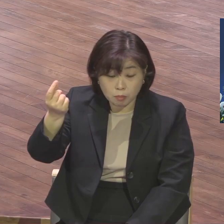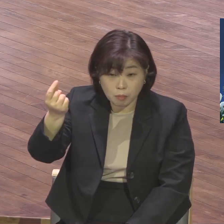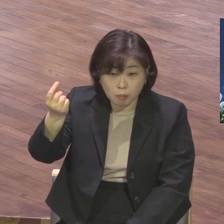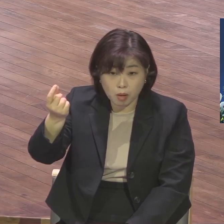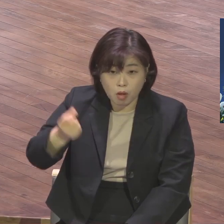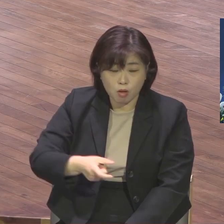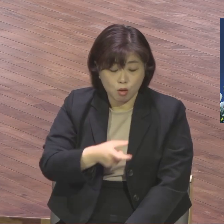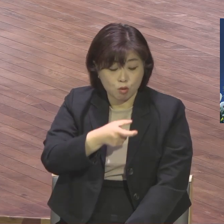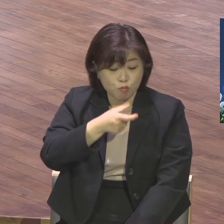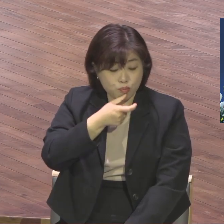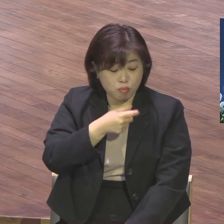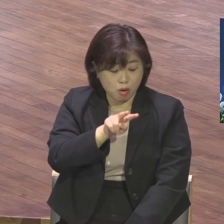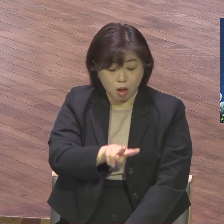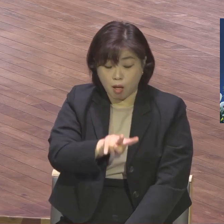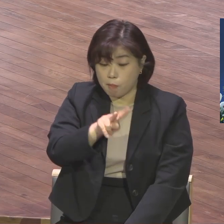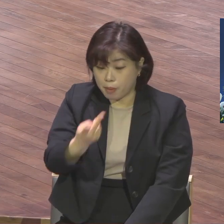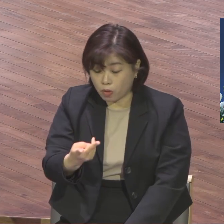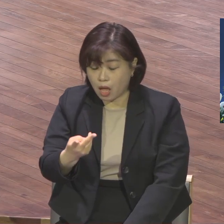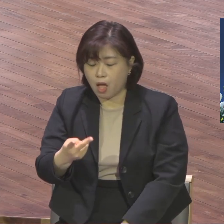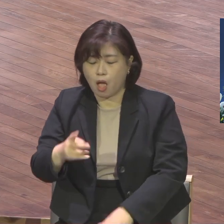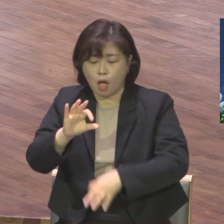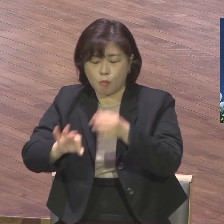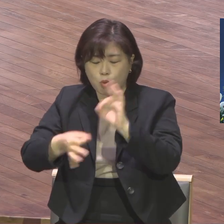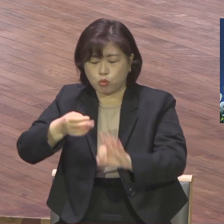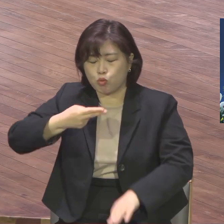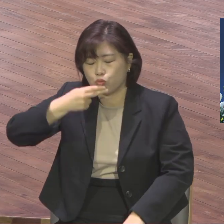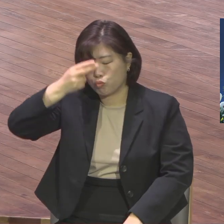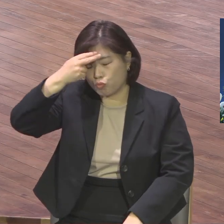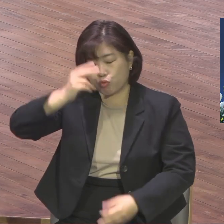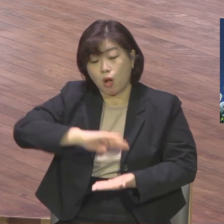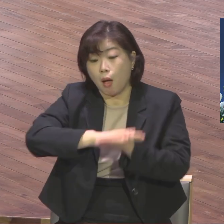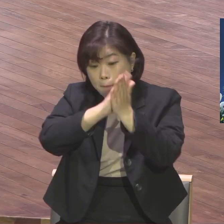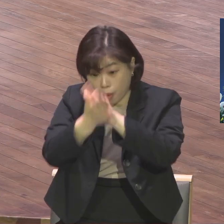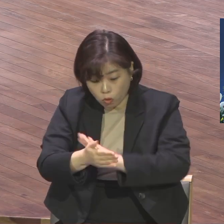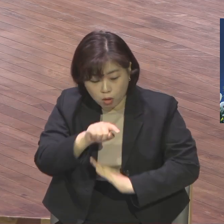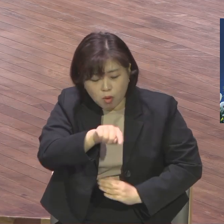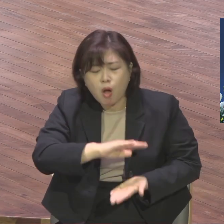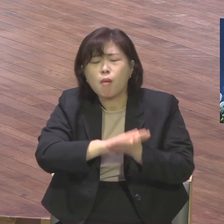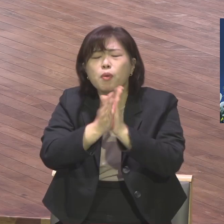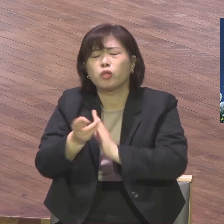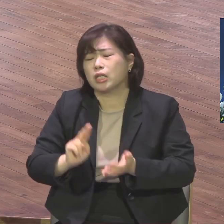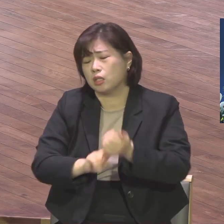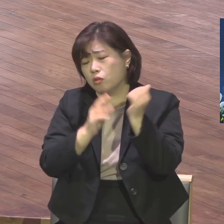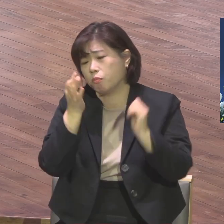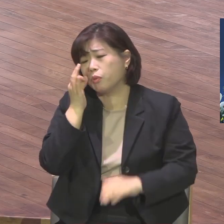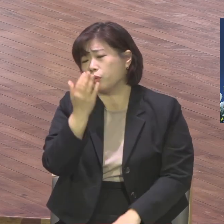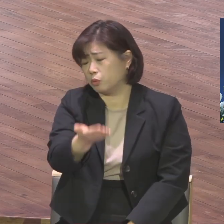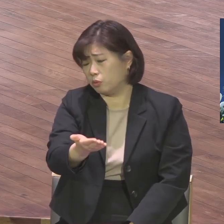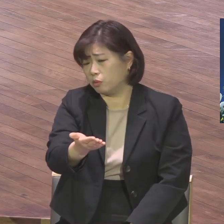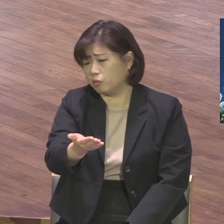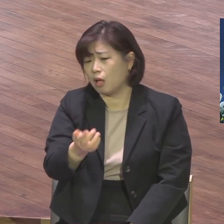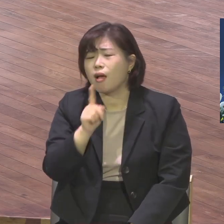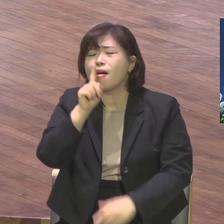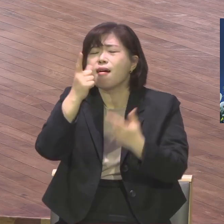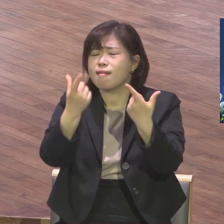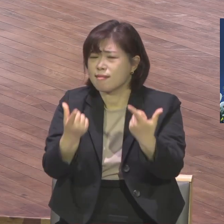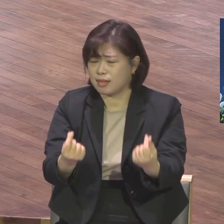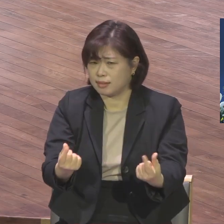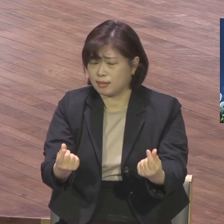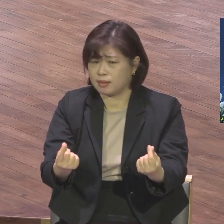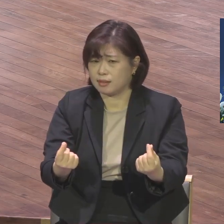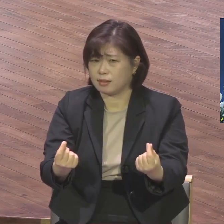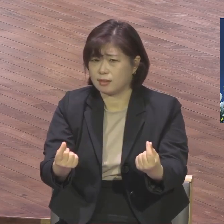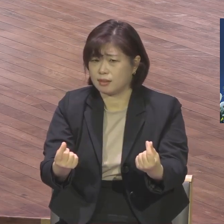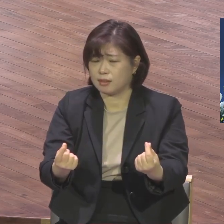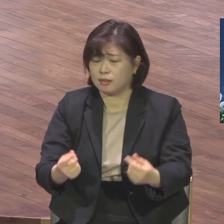물이 변화의 포도주로. 변화지요 변화. 이 변화. 질적 변화지요. 물이